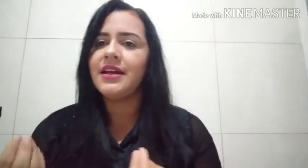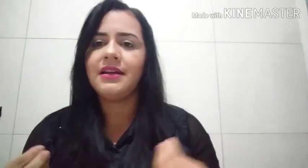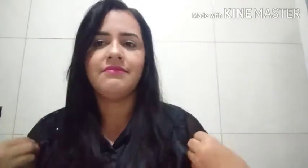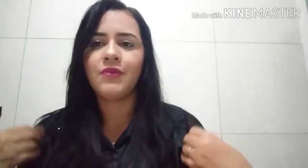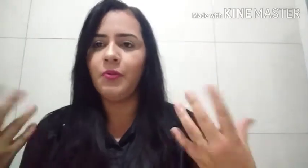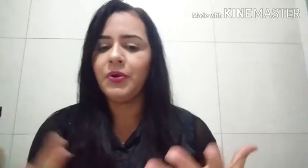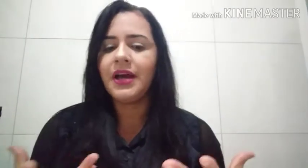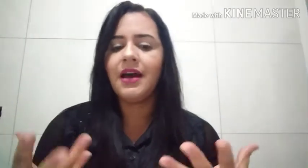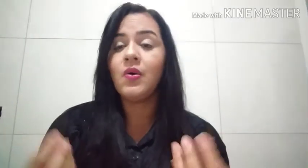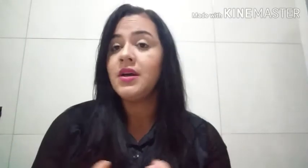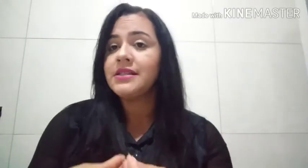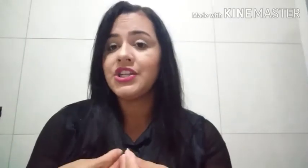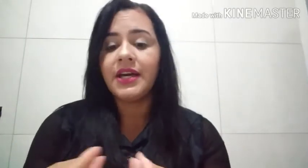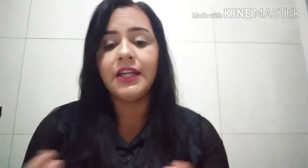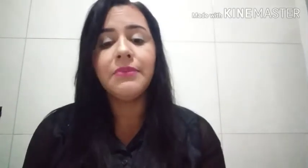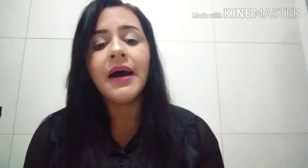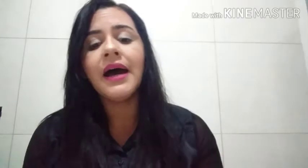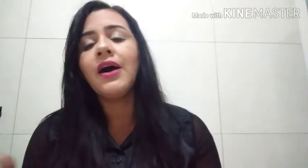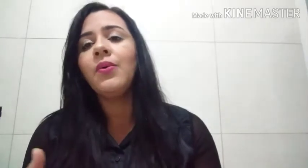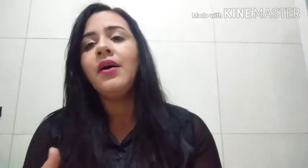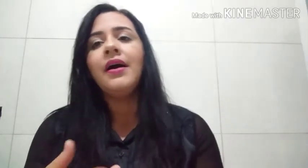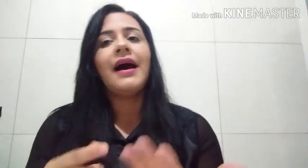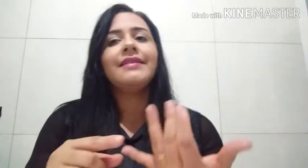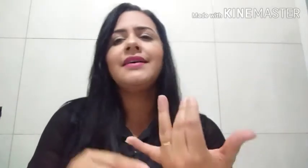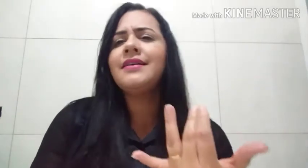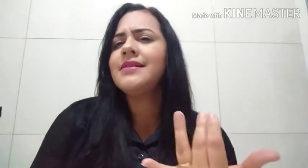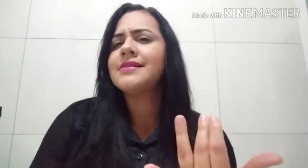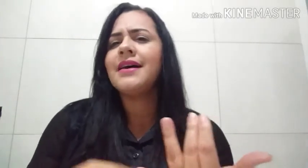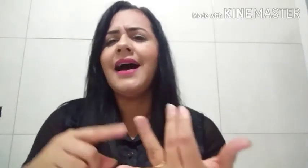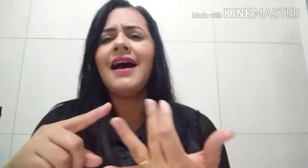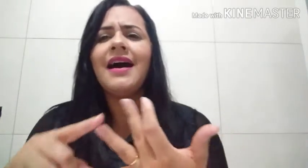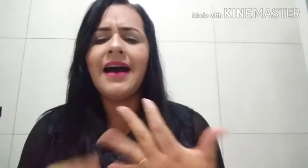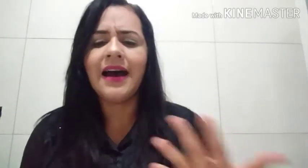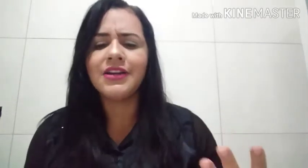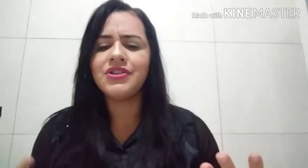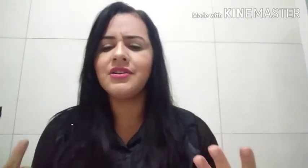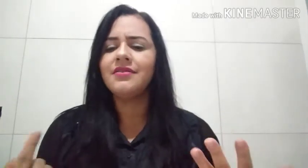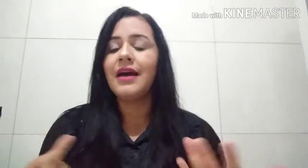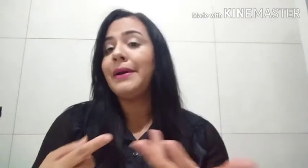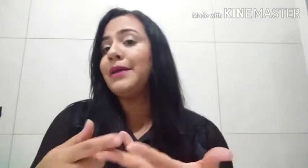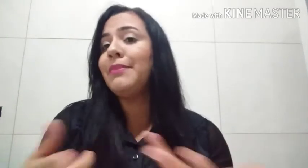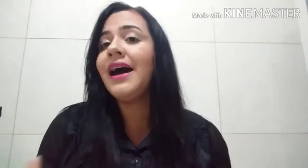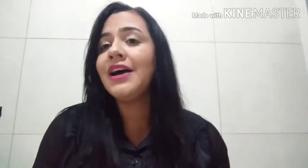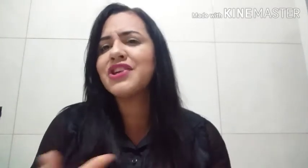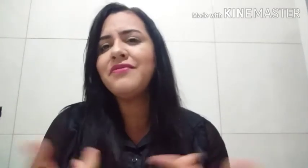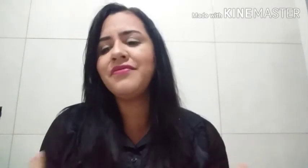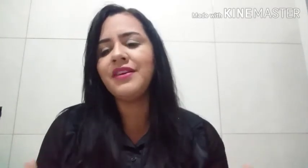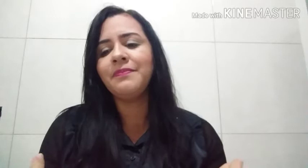ela corporal, seja ela animal, a dança, a arte, a matemática, enfim,